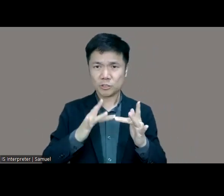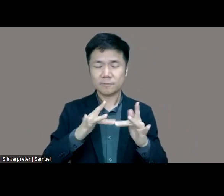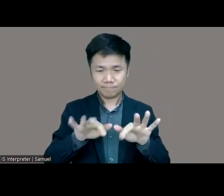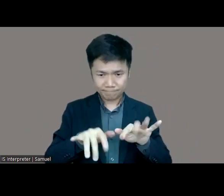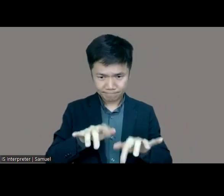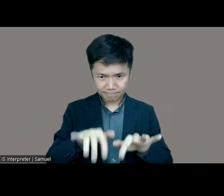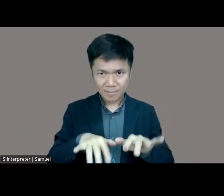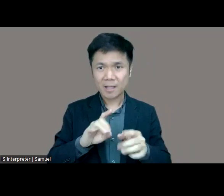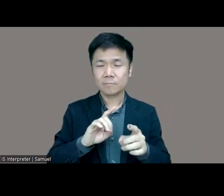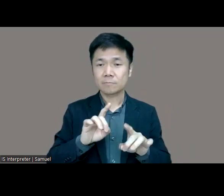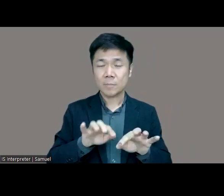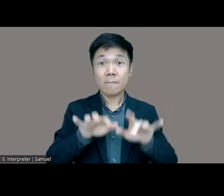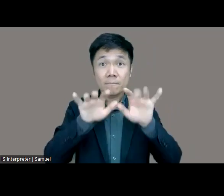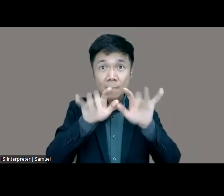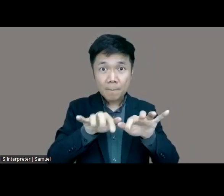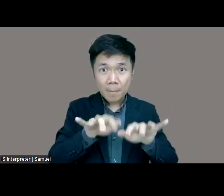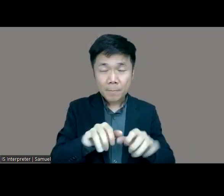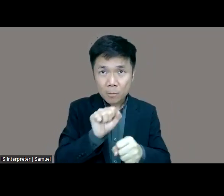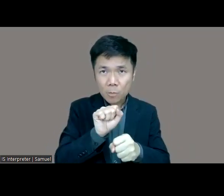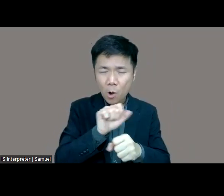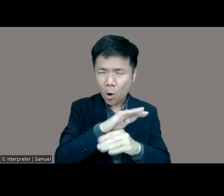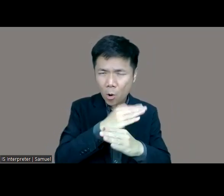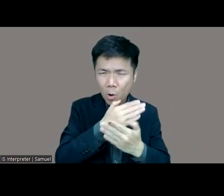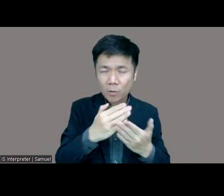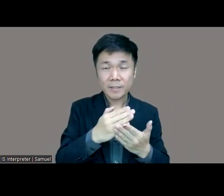Cela est